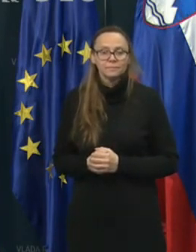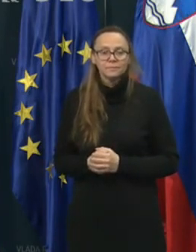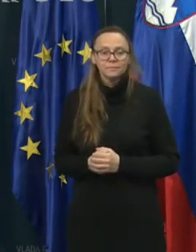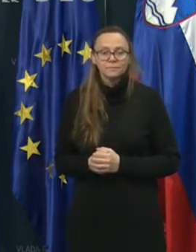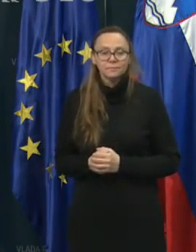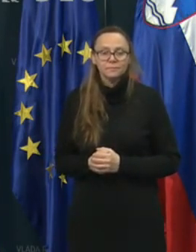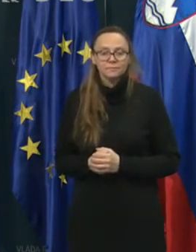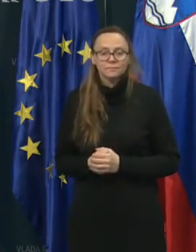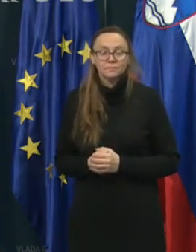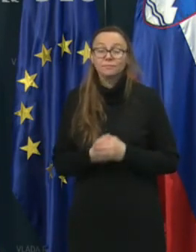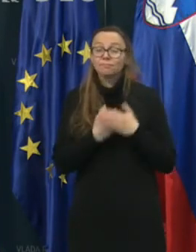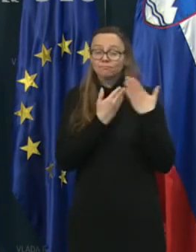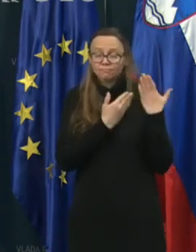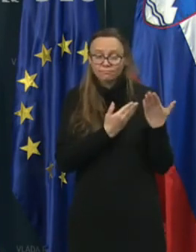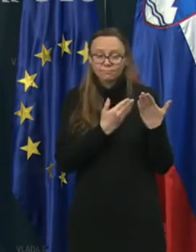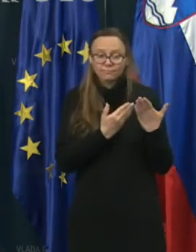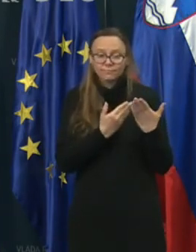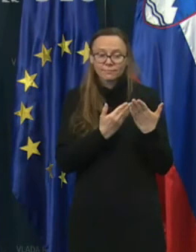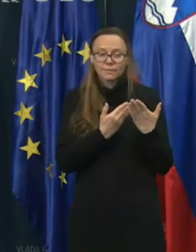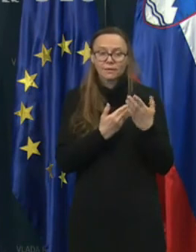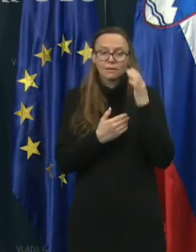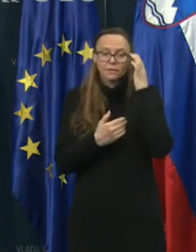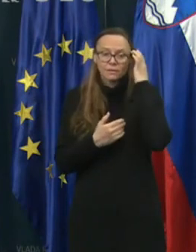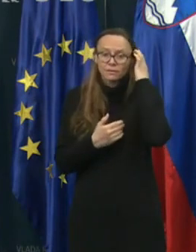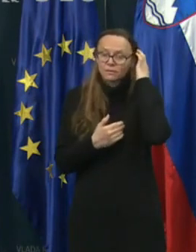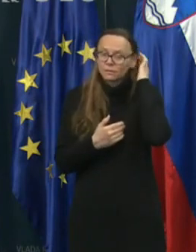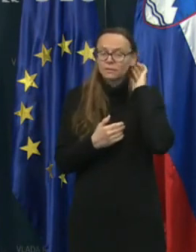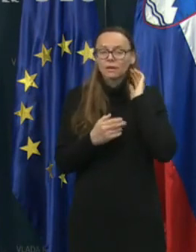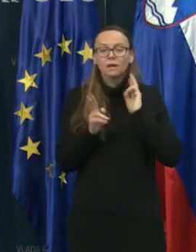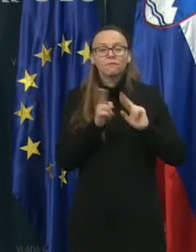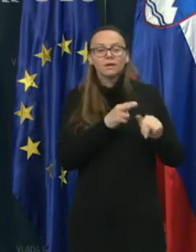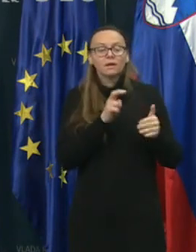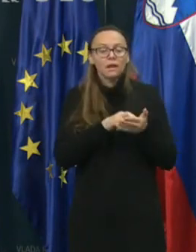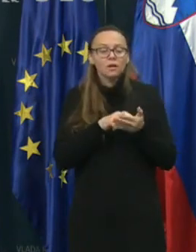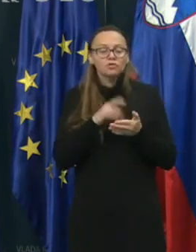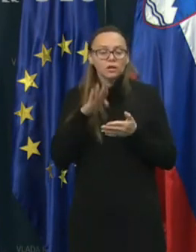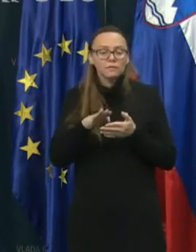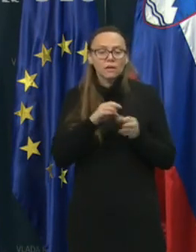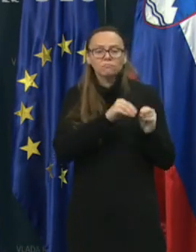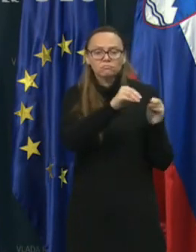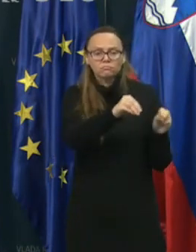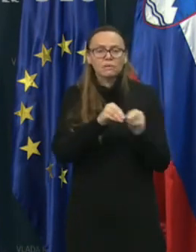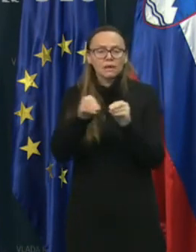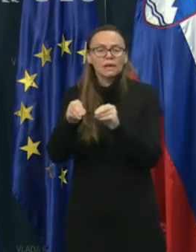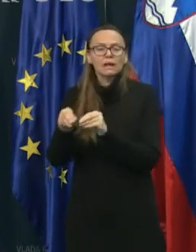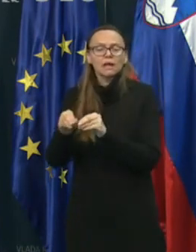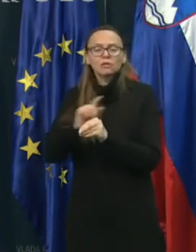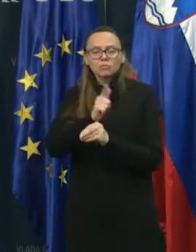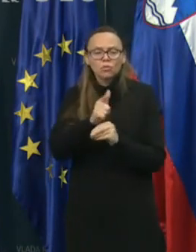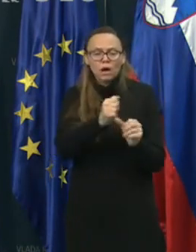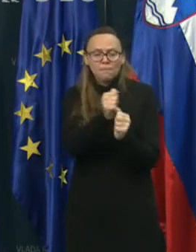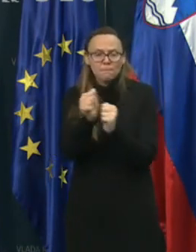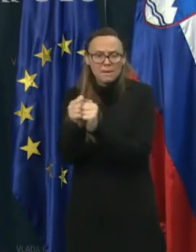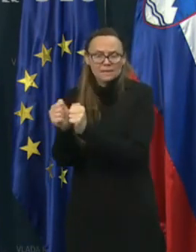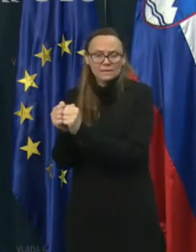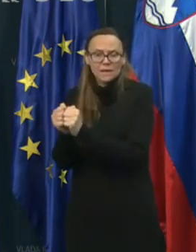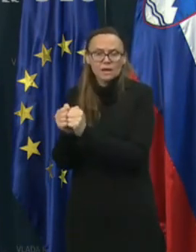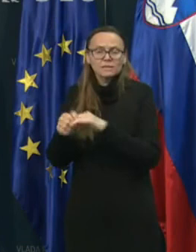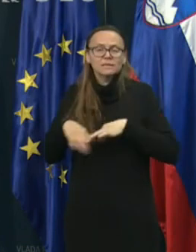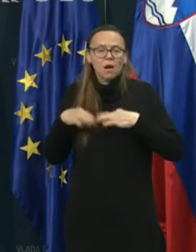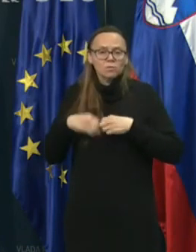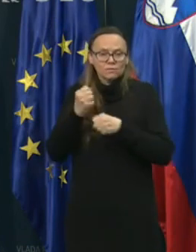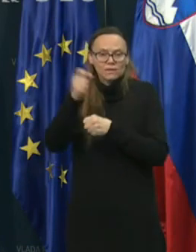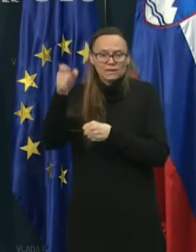Pozdravljeni. Jaz bi se vrnila še na prerazporeditve zaposlenih zdravstvenih delavcev in vladni